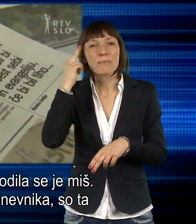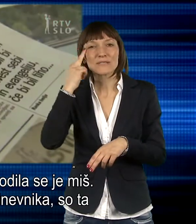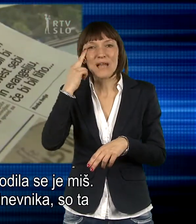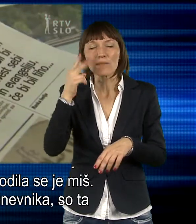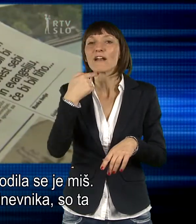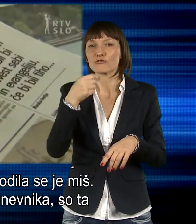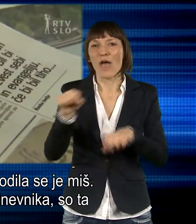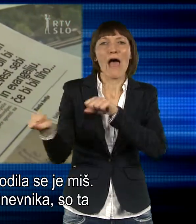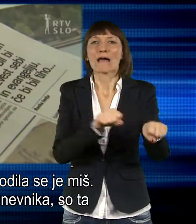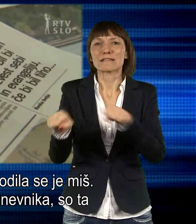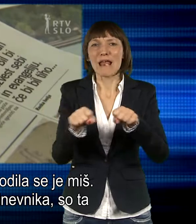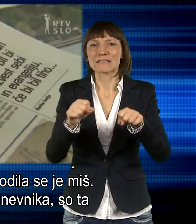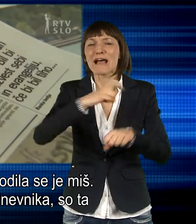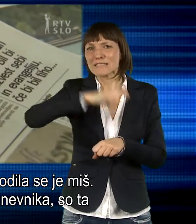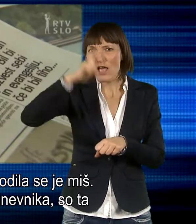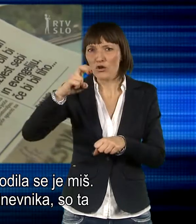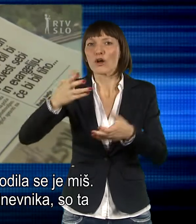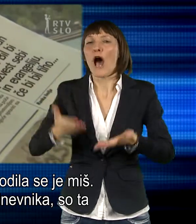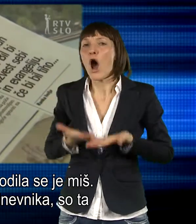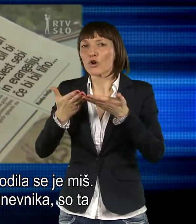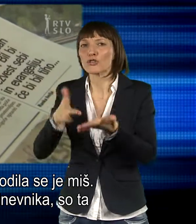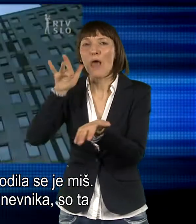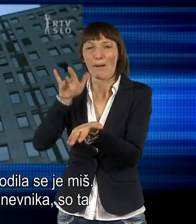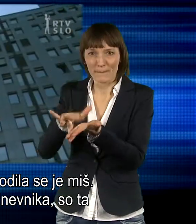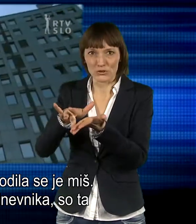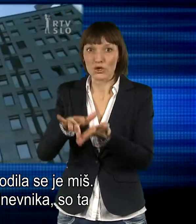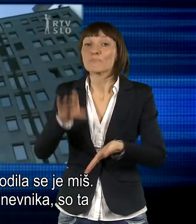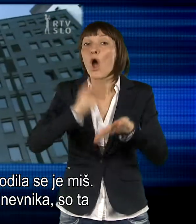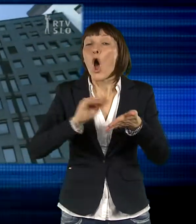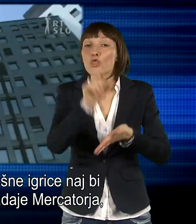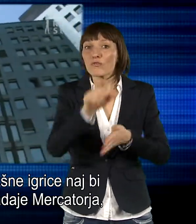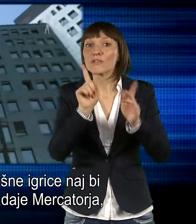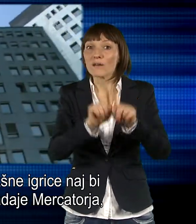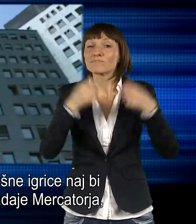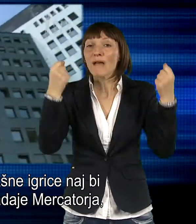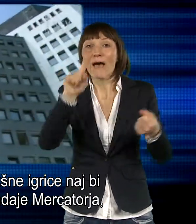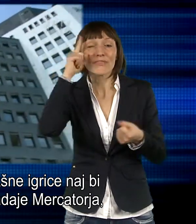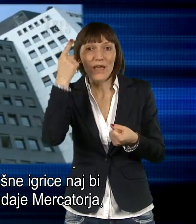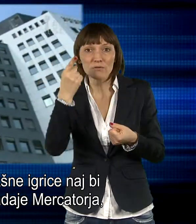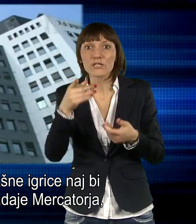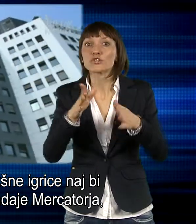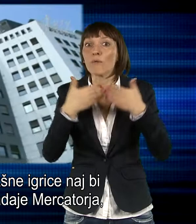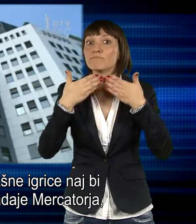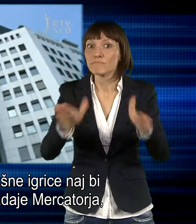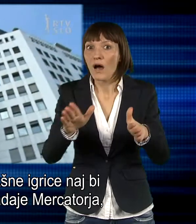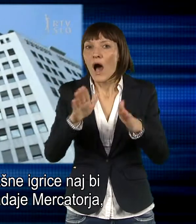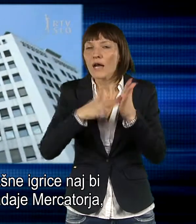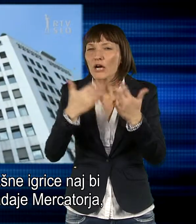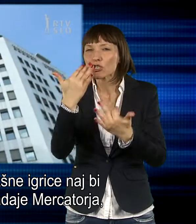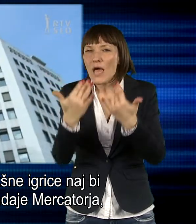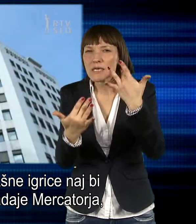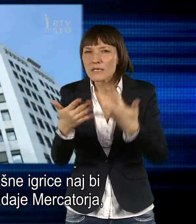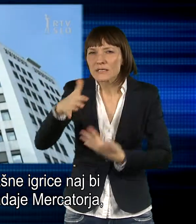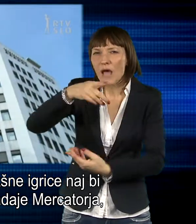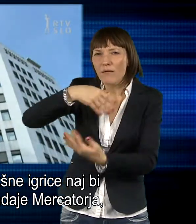znanem. Tresla se je gora, rodila se je miš. Novinarji tokrat Dnevnika so ta teden razkrivali, kakšne igrice naj bi se spletale